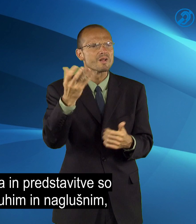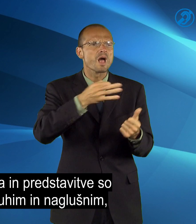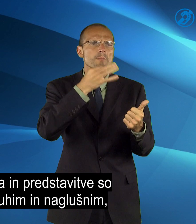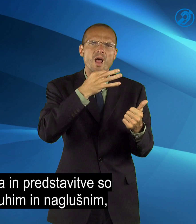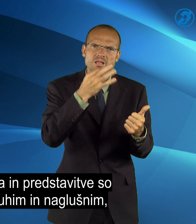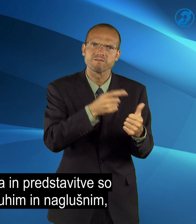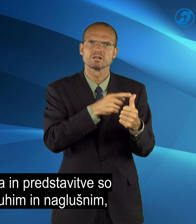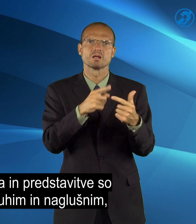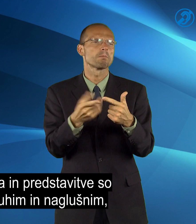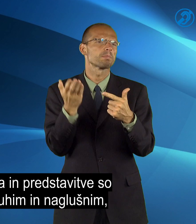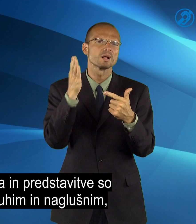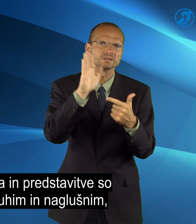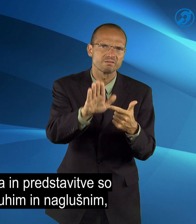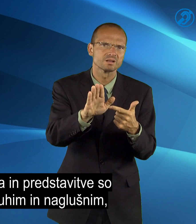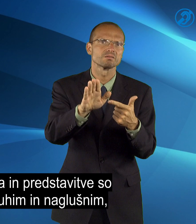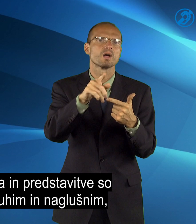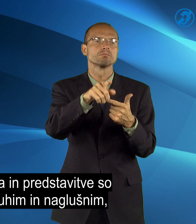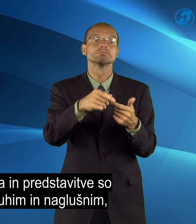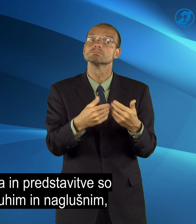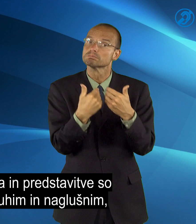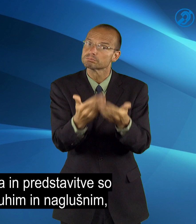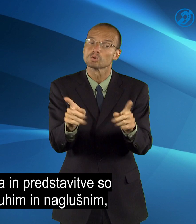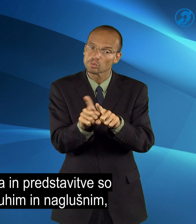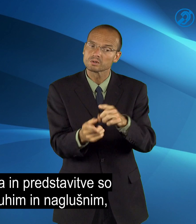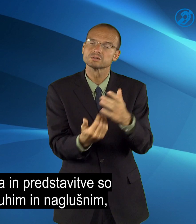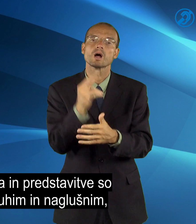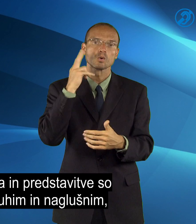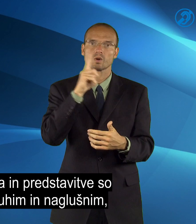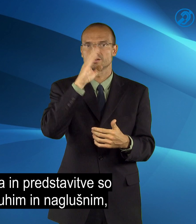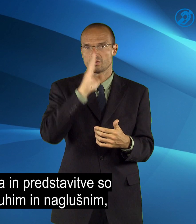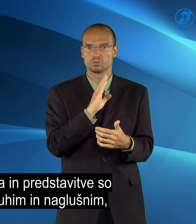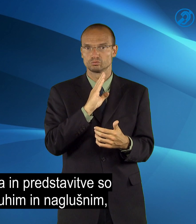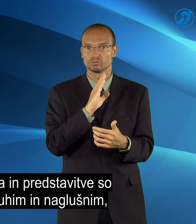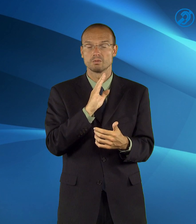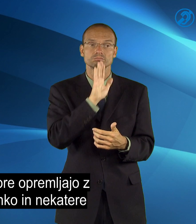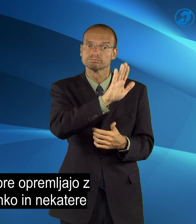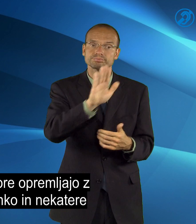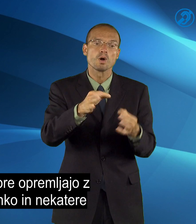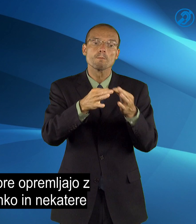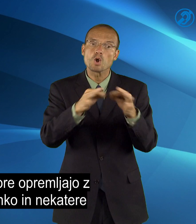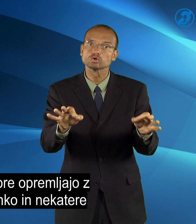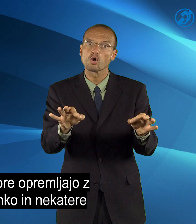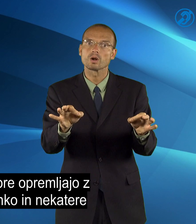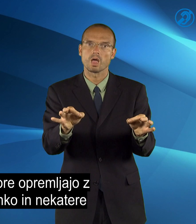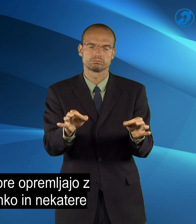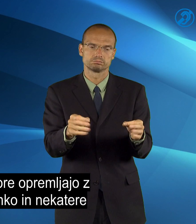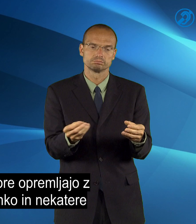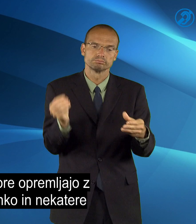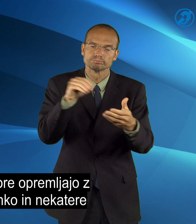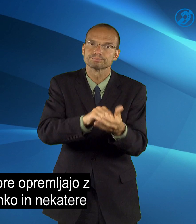Številna predavanja in predstavitve so namenjene tudi gluhim in naglušnim, saj svoje prostore opremljajo z indukcijsko zanko